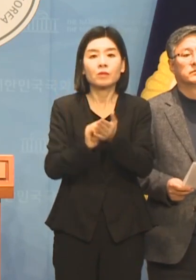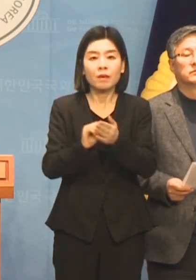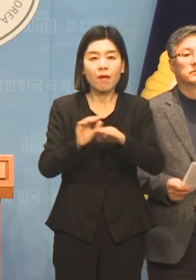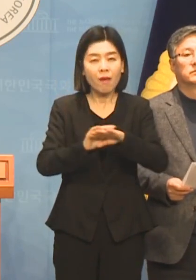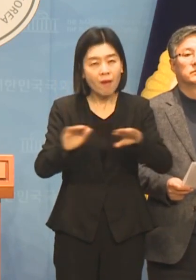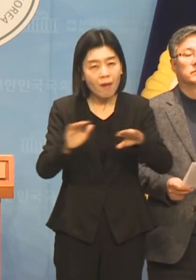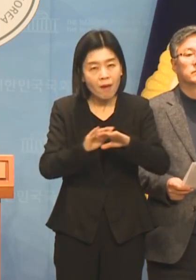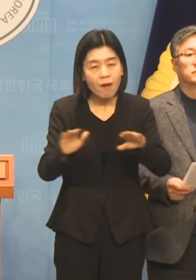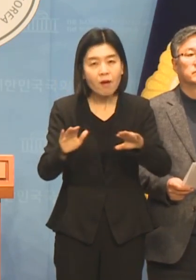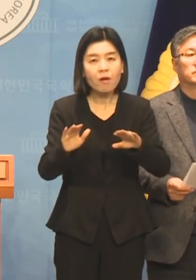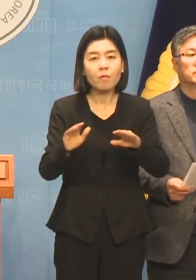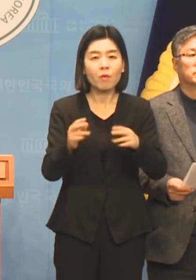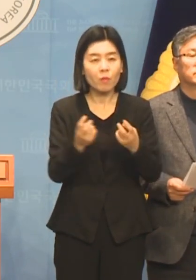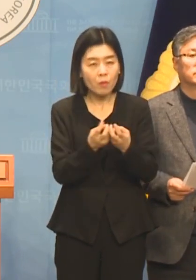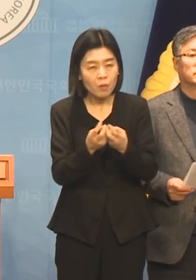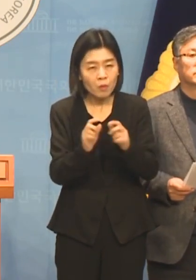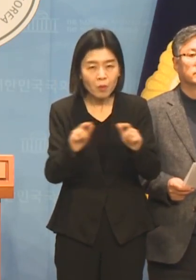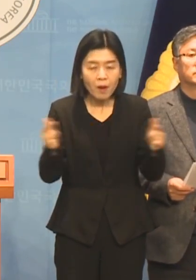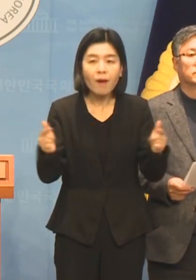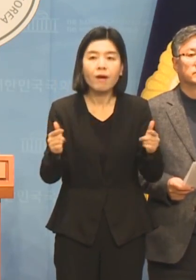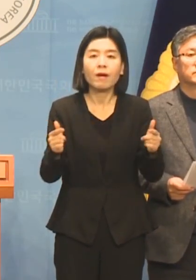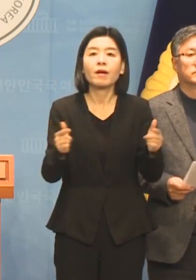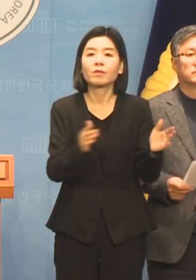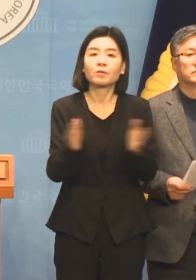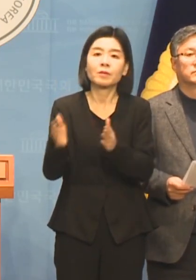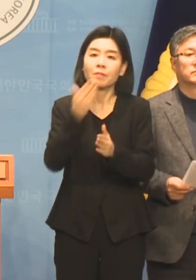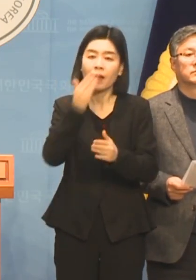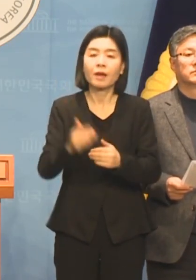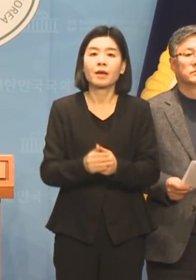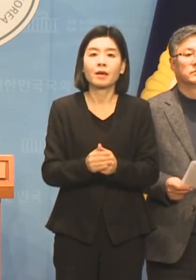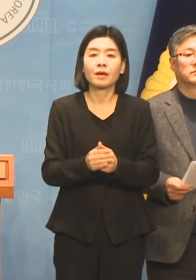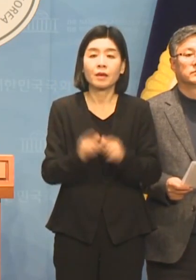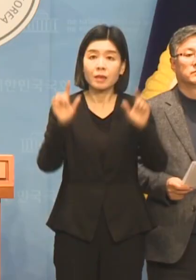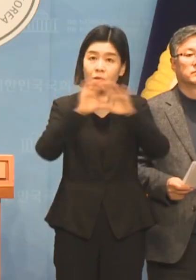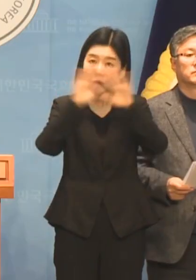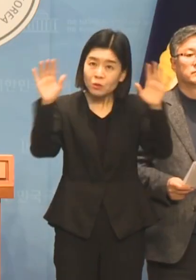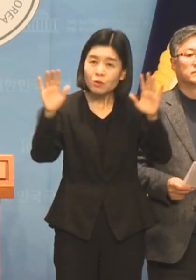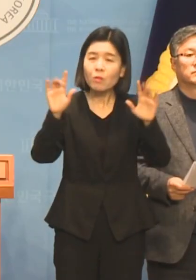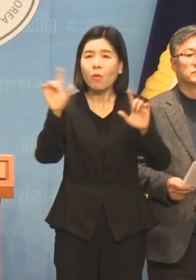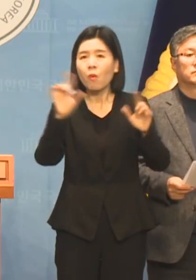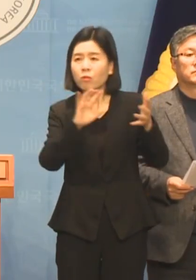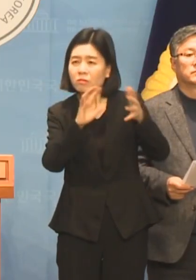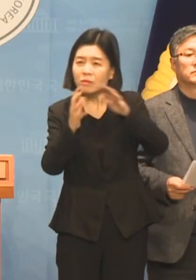수 있다라는 말씀을 드리겠습니다. 이 기후 재난 시기에